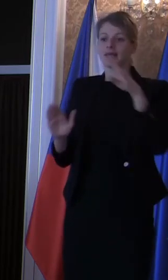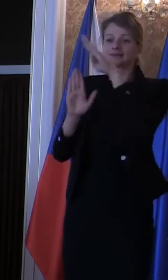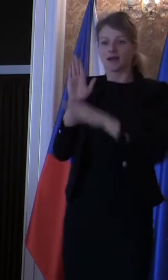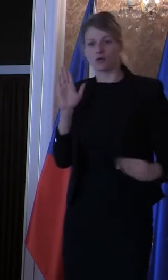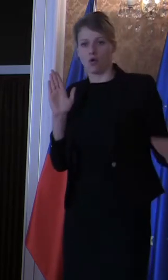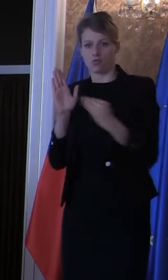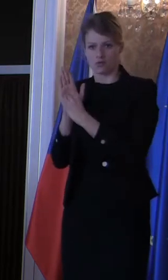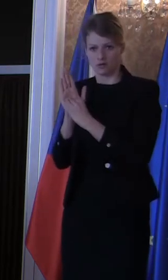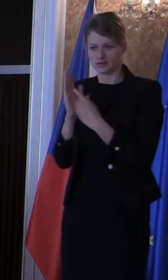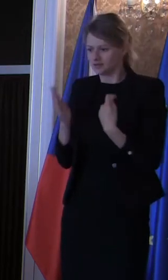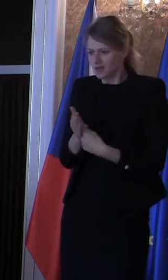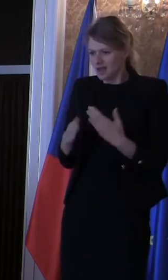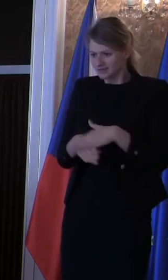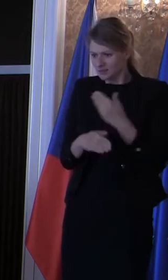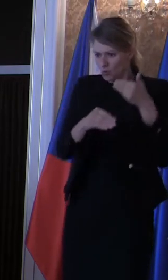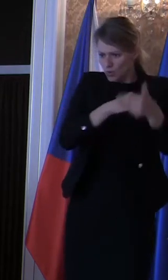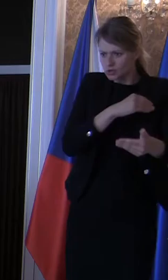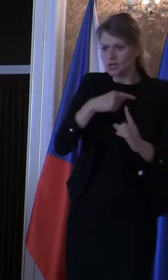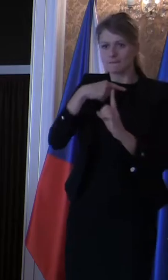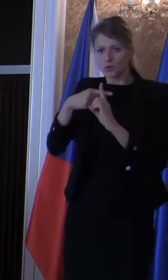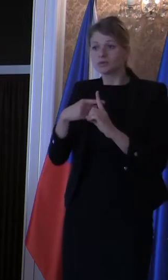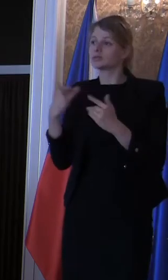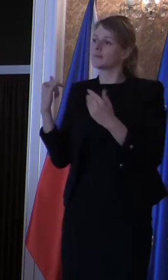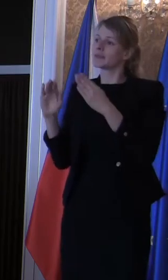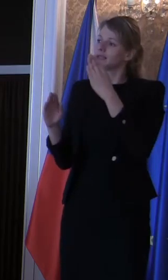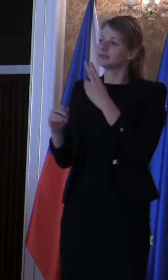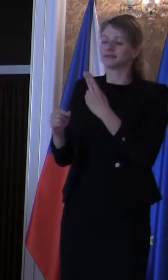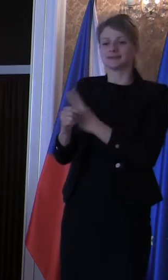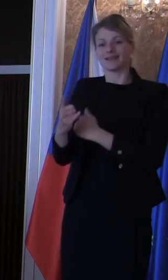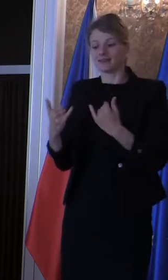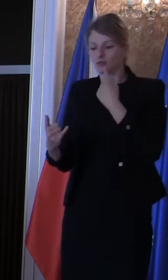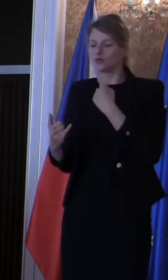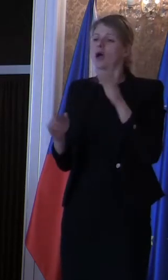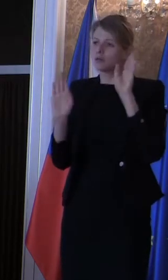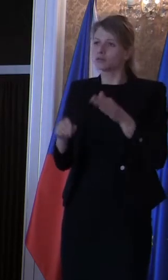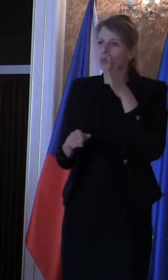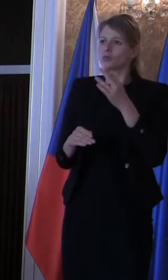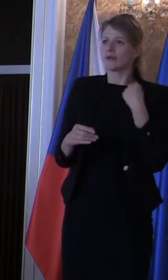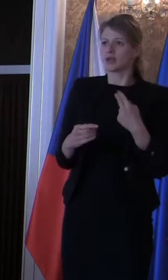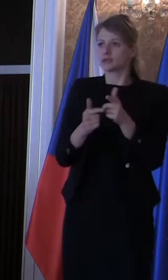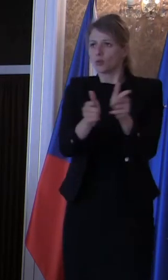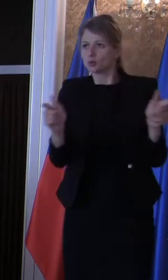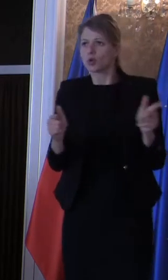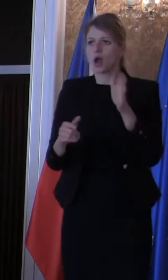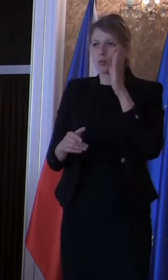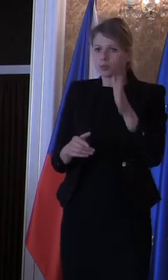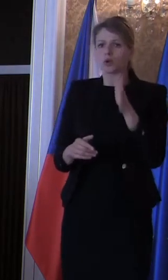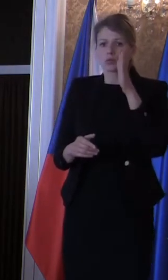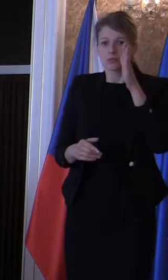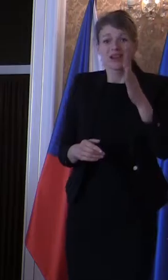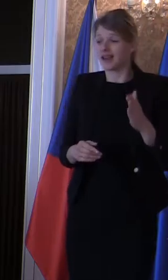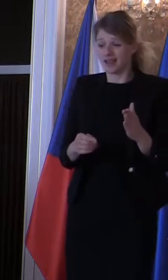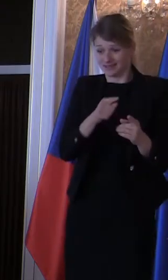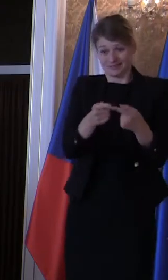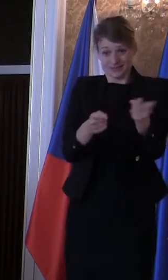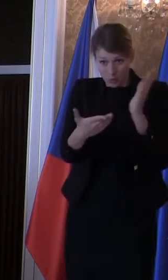udělat. No a na tu výzvu toho ministerstva, protože ten náš projekt nevymysleli jsme my, ale ministerstvo si ho